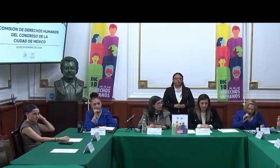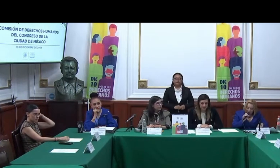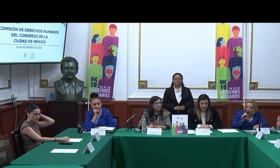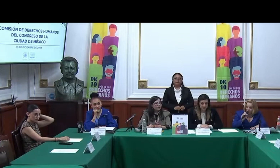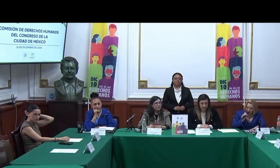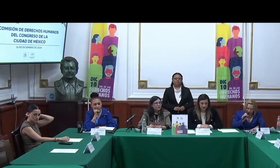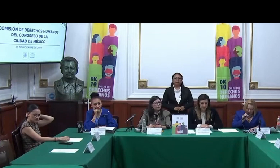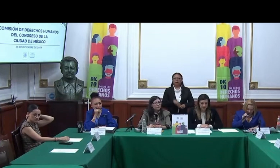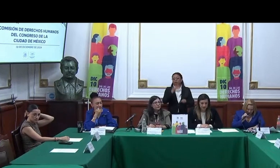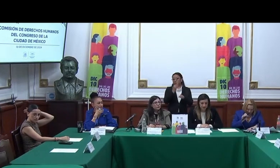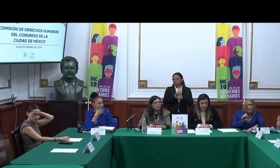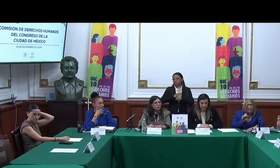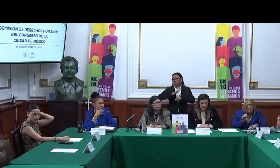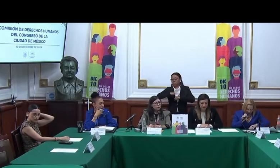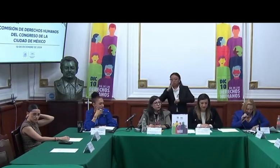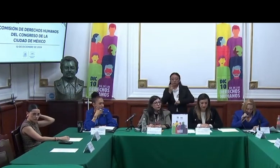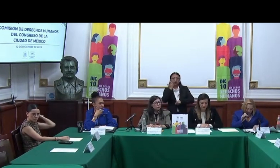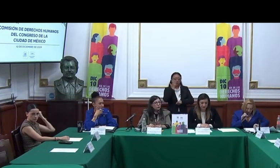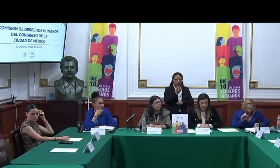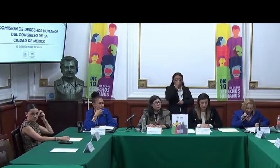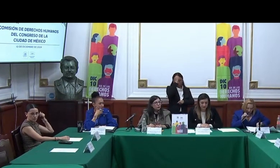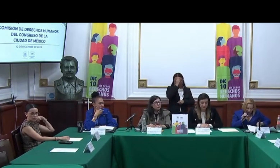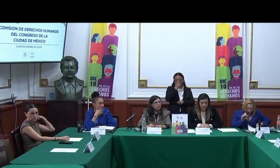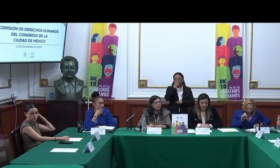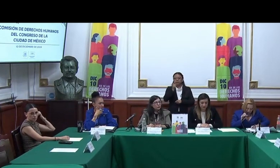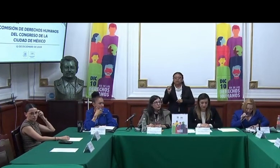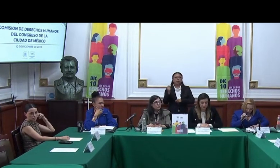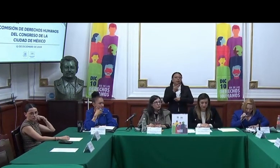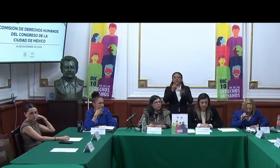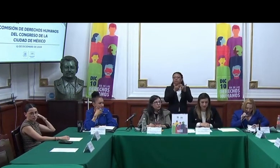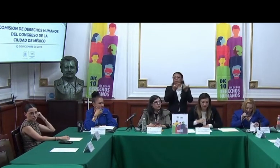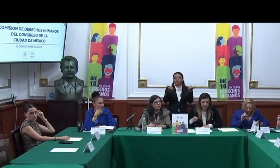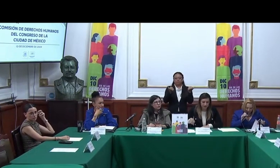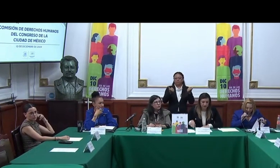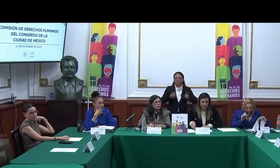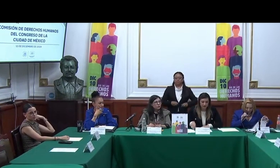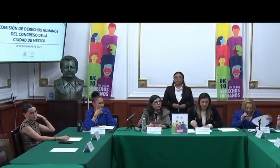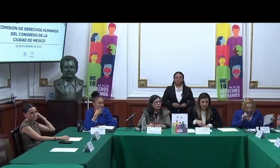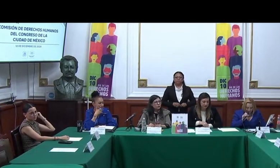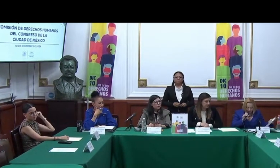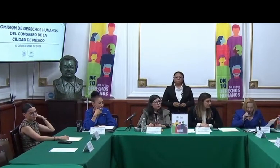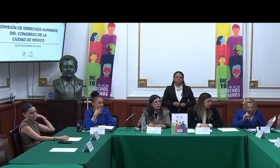No habiendo nadie que desee hacer el uso de la palabra,